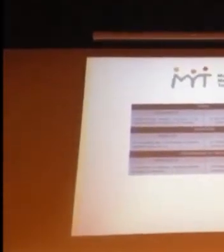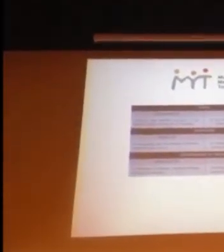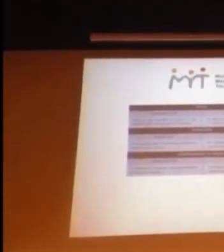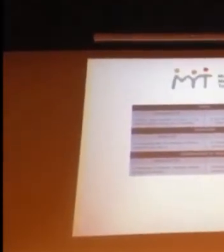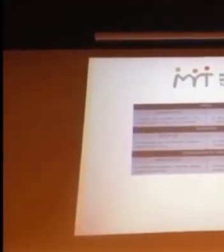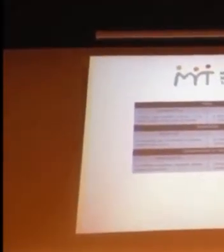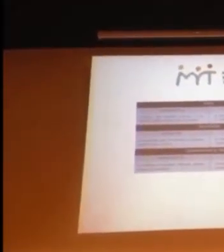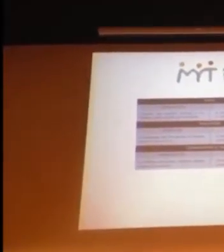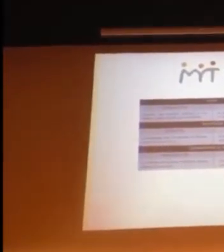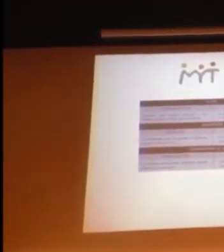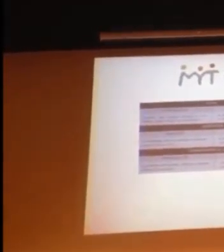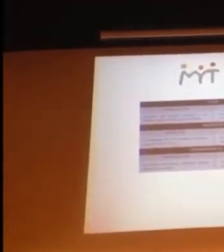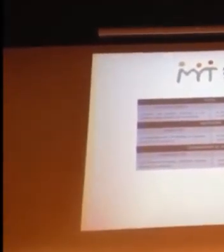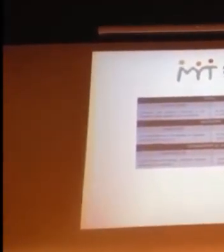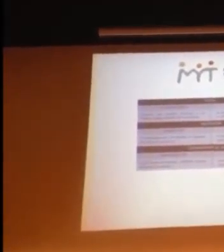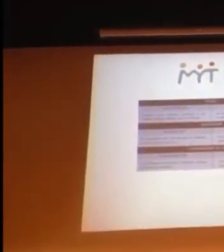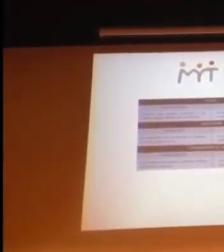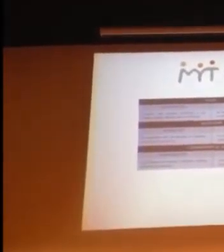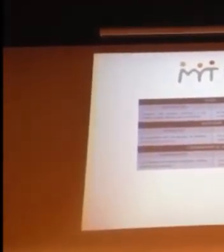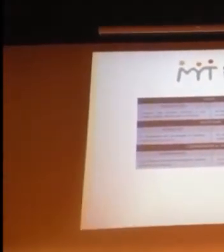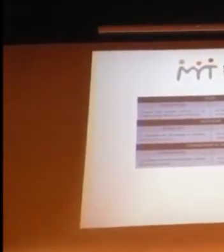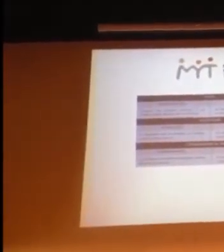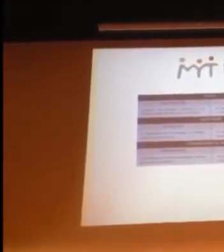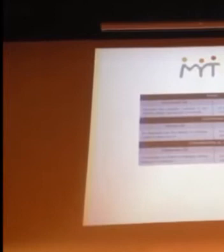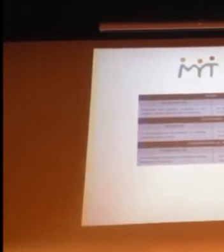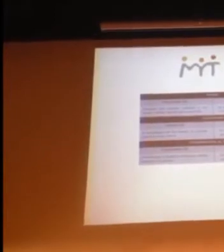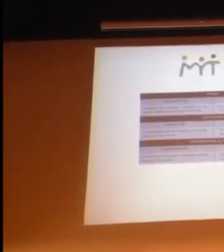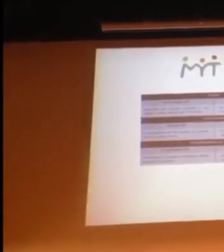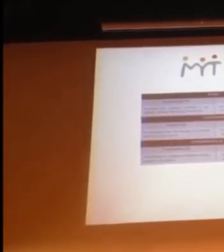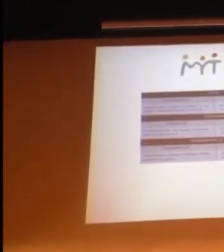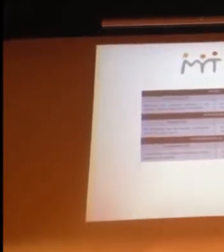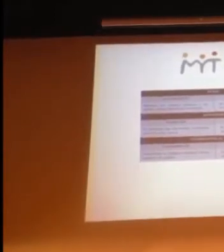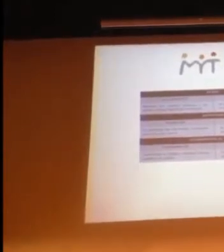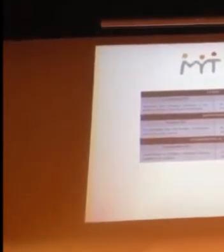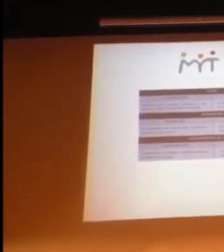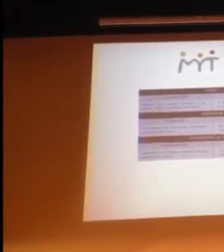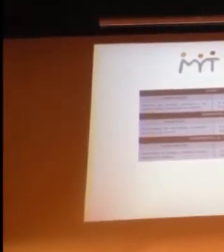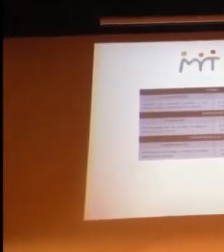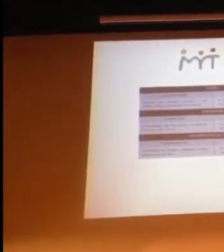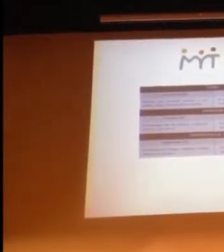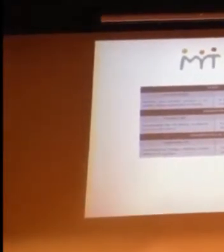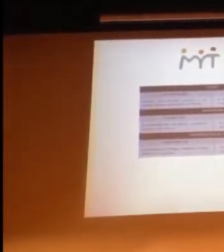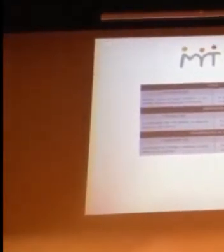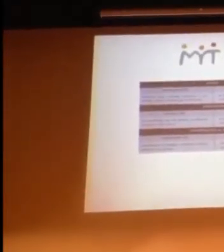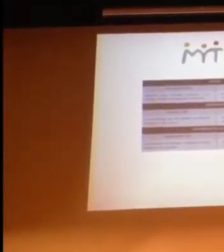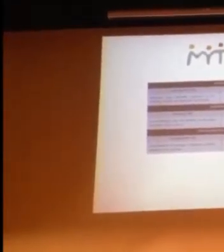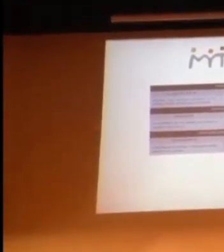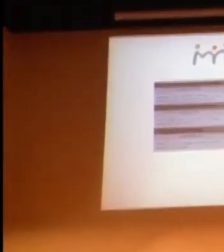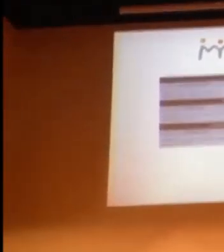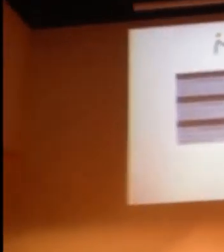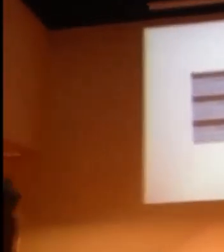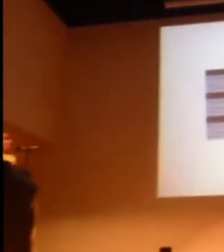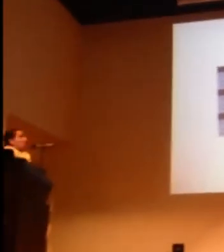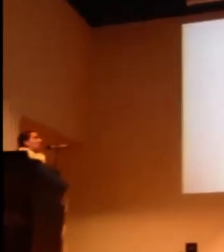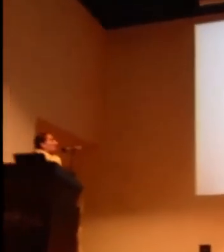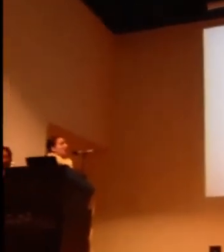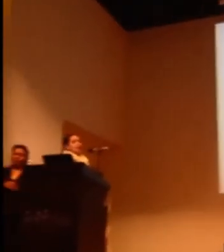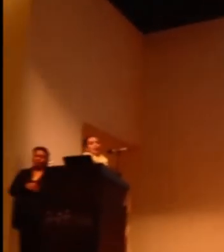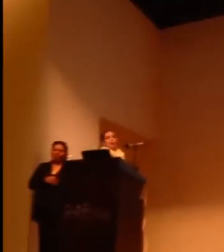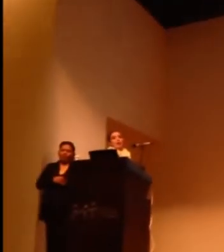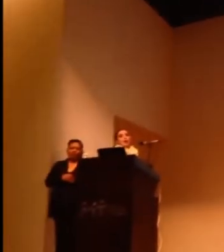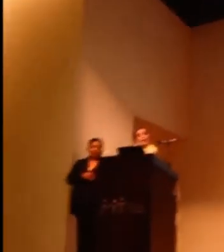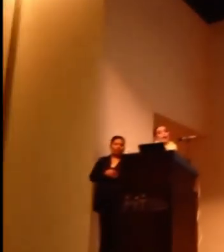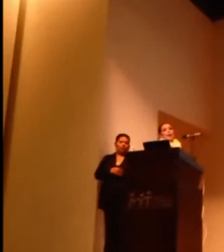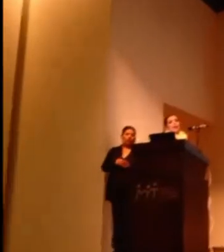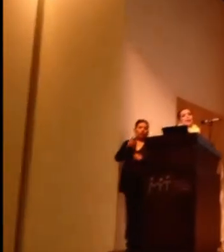¿no? Entonces vamos a ver que en el poder tenemos el alumno que tiene un poder ascendente, que es el alumno que